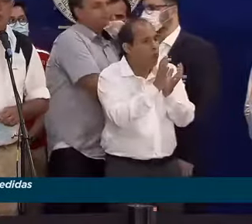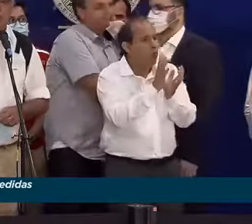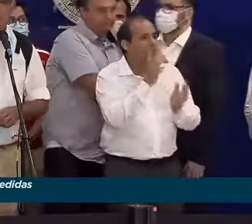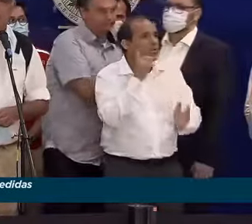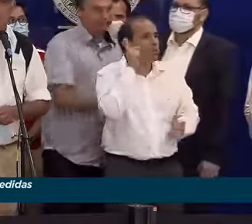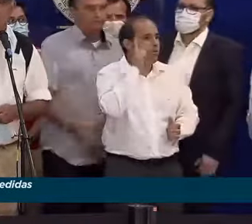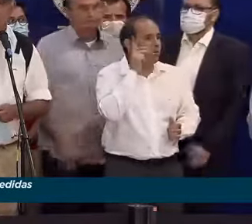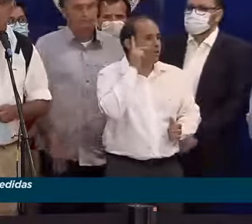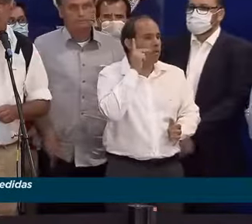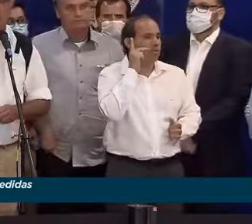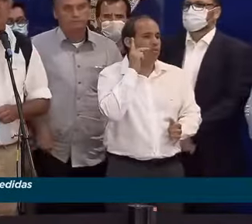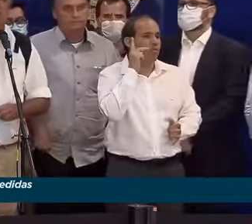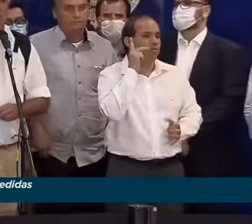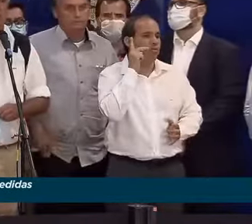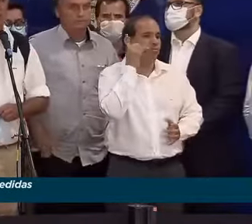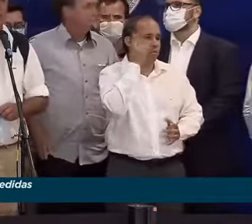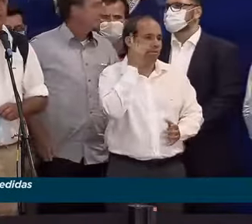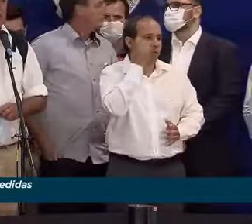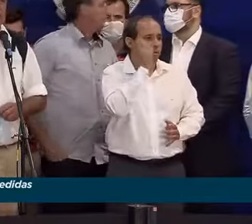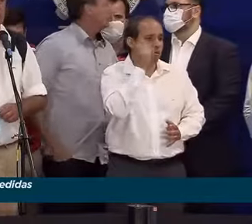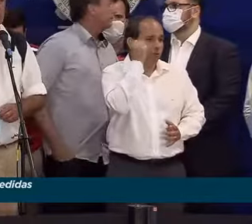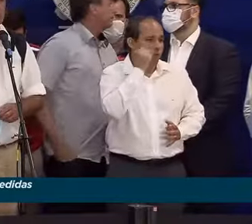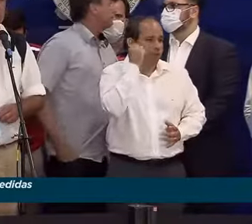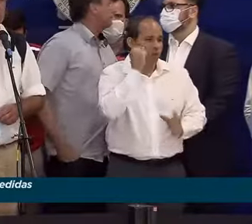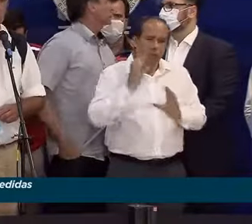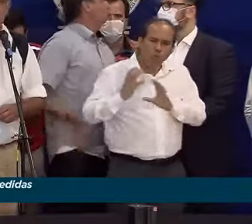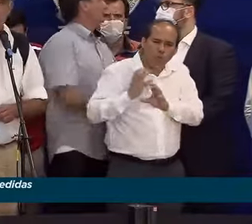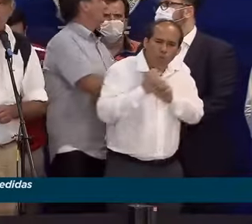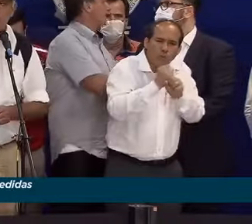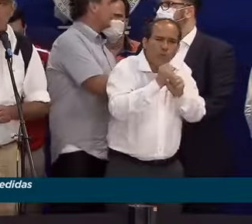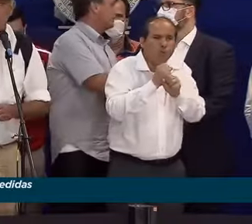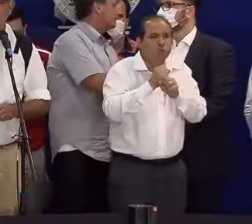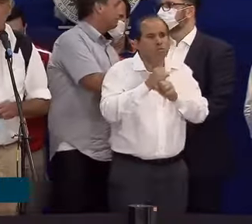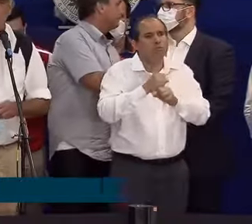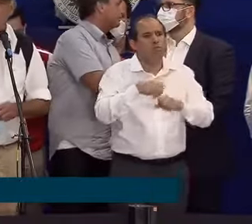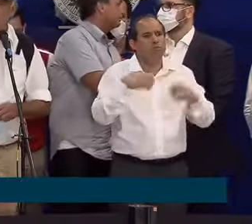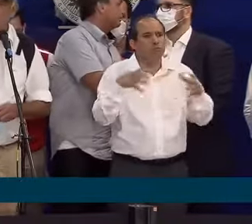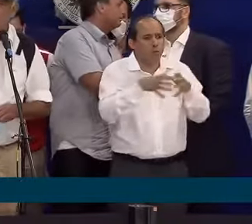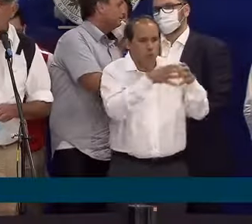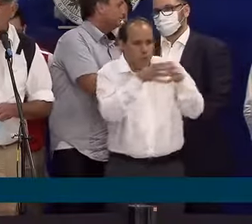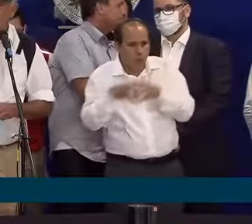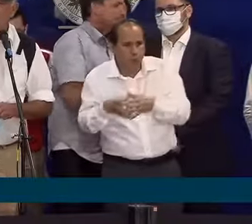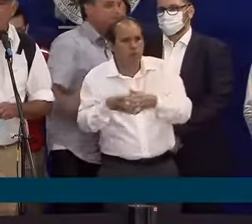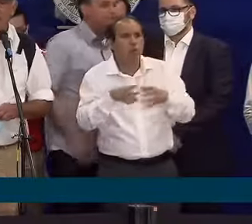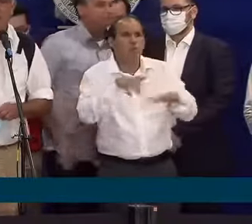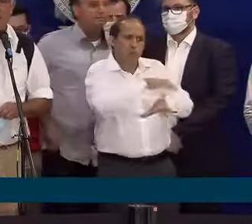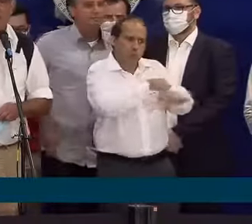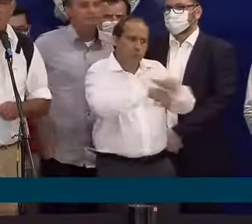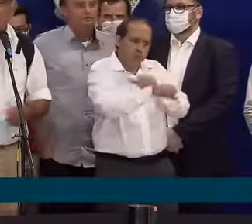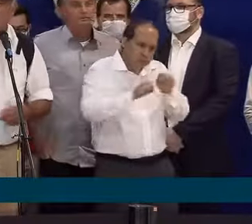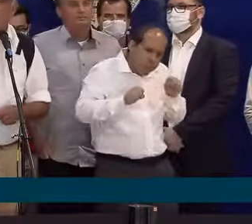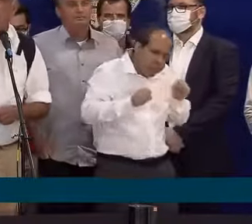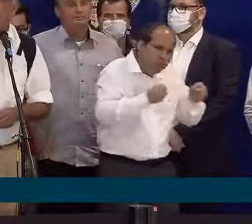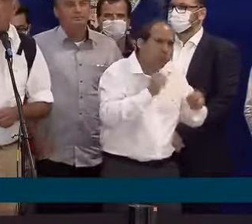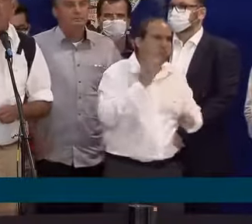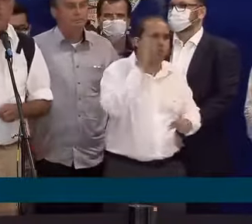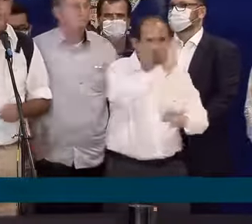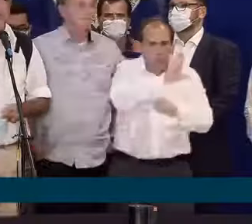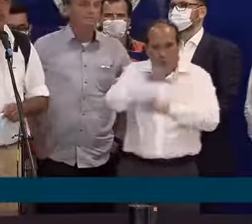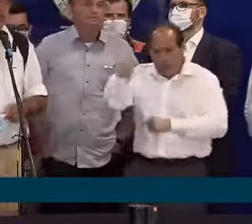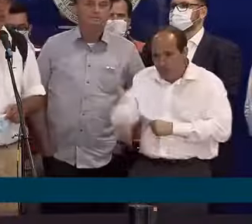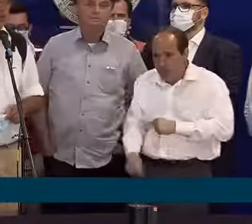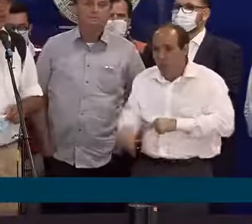os 8 deputados federais e os 3 senadores, que não têm medido esforço em ajudar ao Estado. Ao Estado e